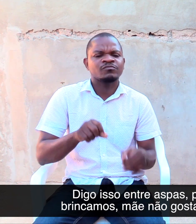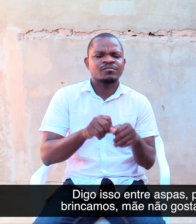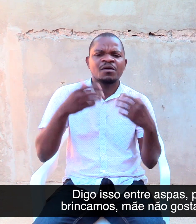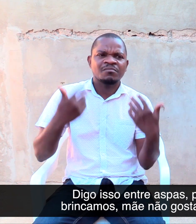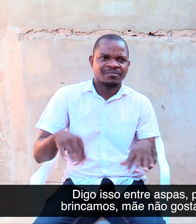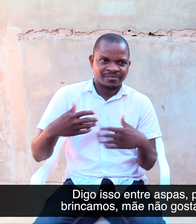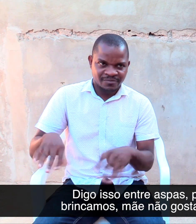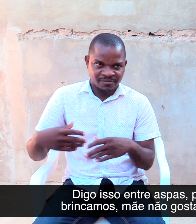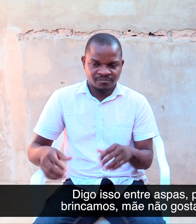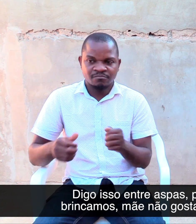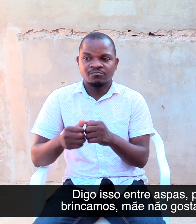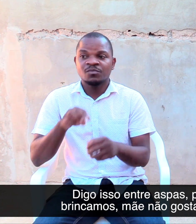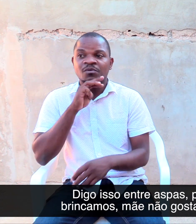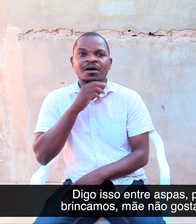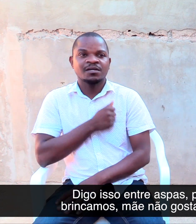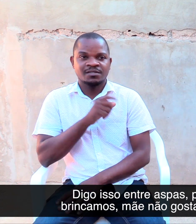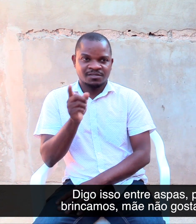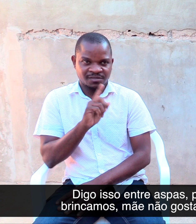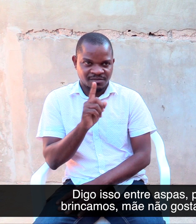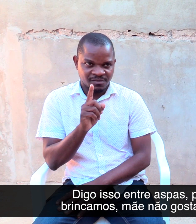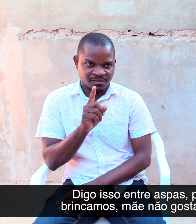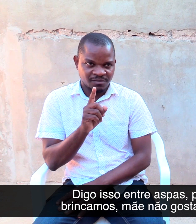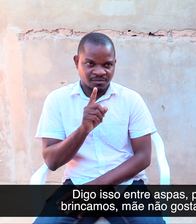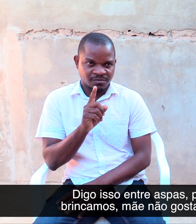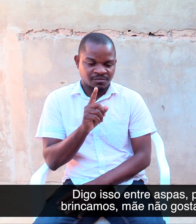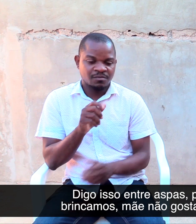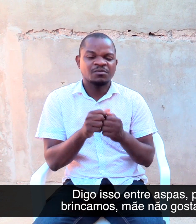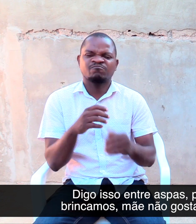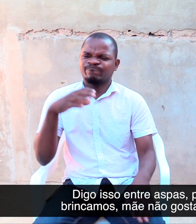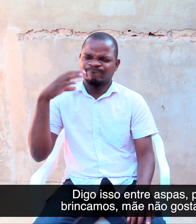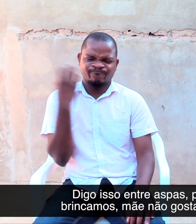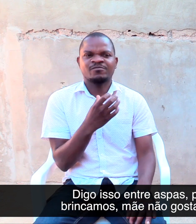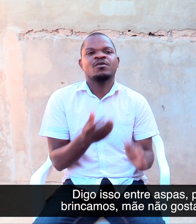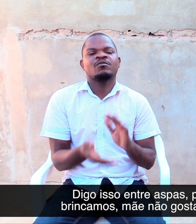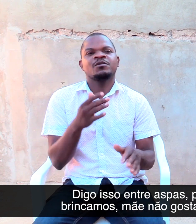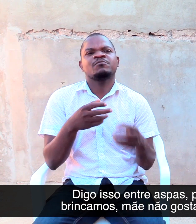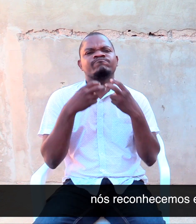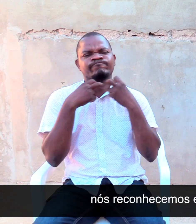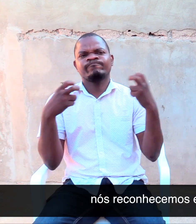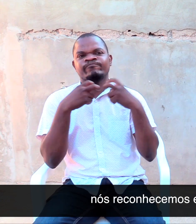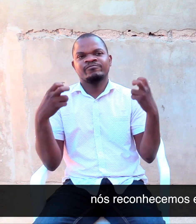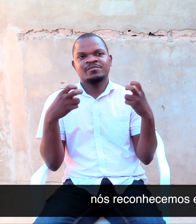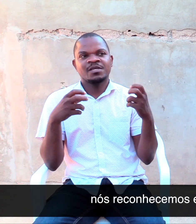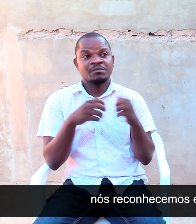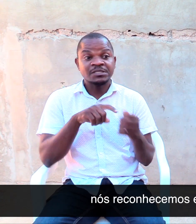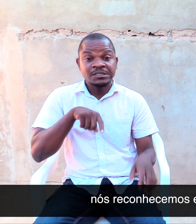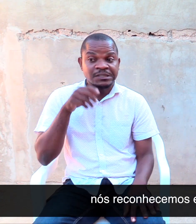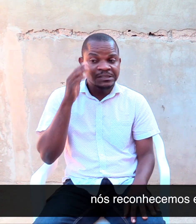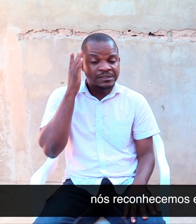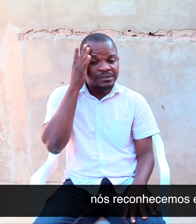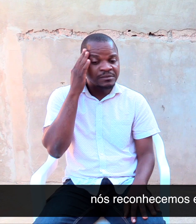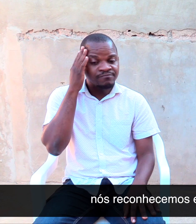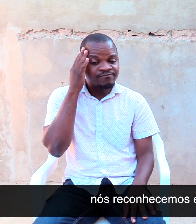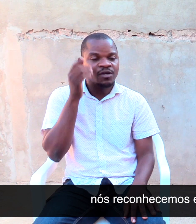brincamos e mãe não gosta, ela zanga, grita para nós. Nós